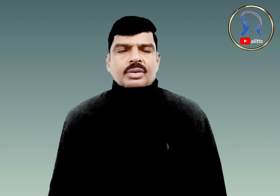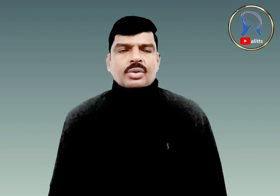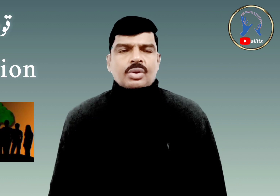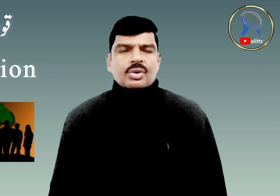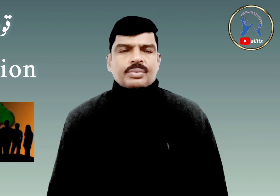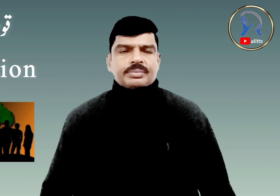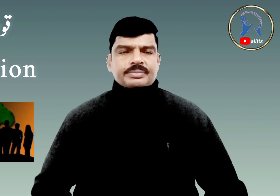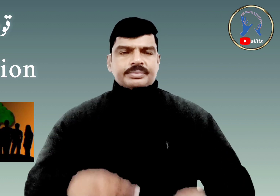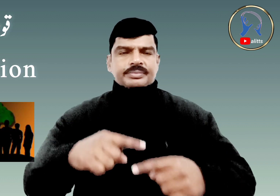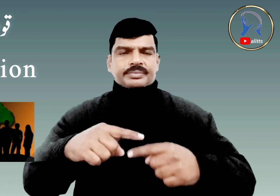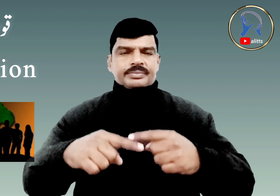कौम,